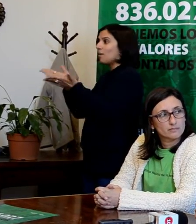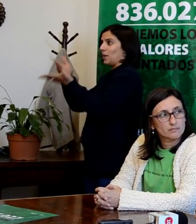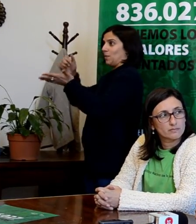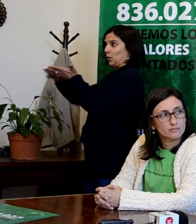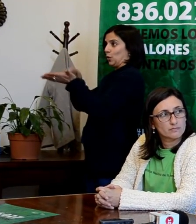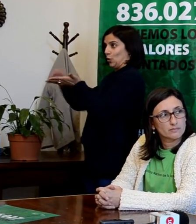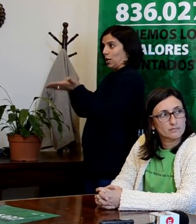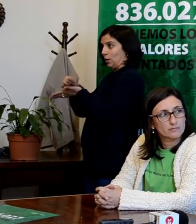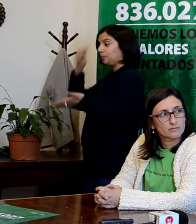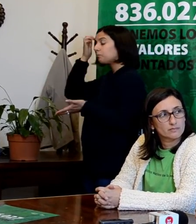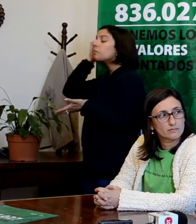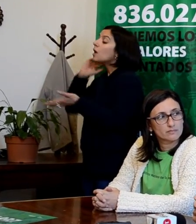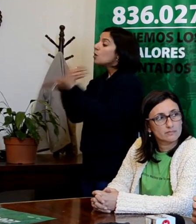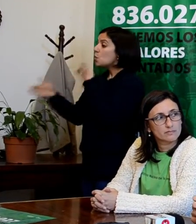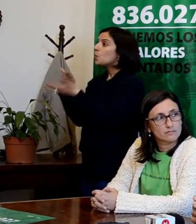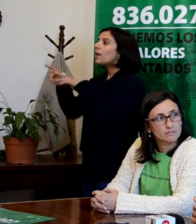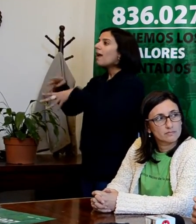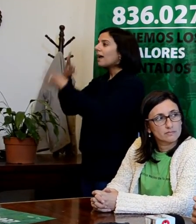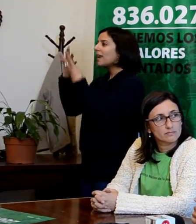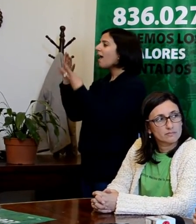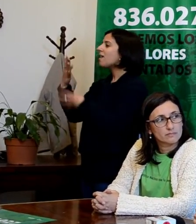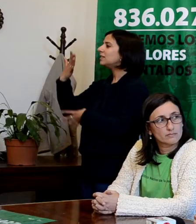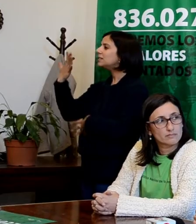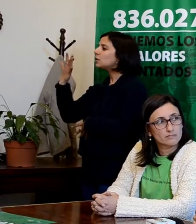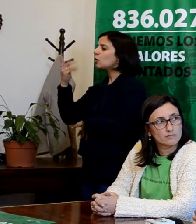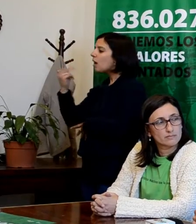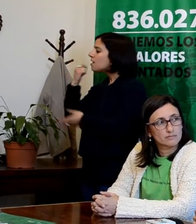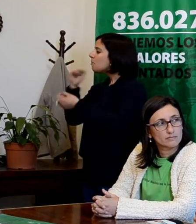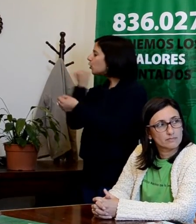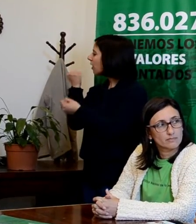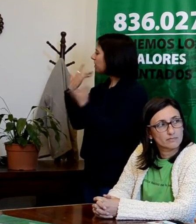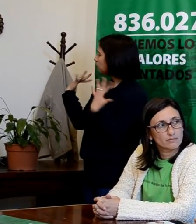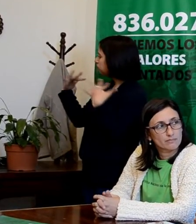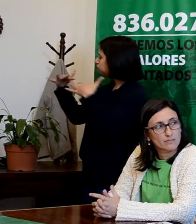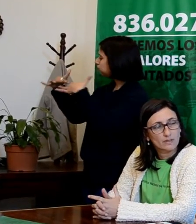Soriano, más allá de la correcaminata en sí, de poder encontrarse en esta diversidad.